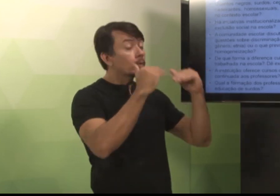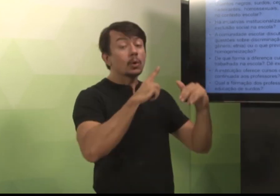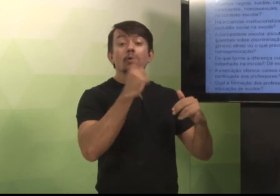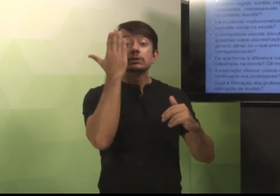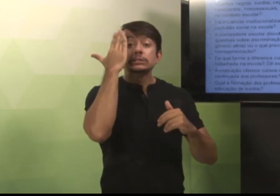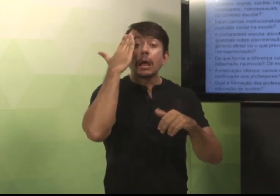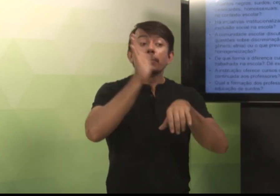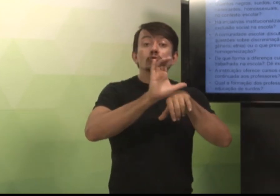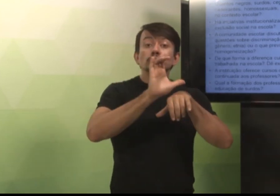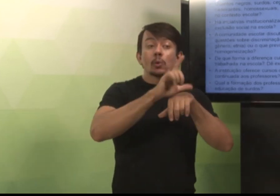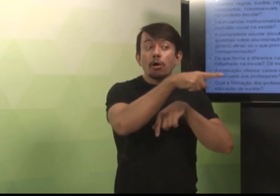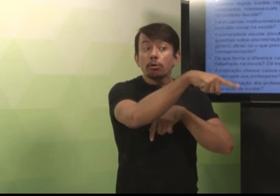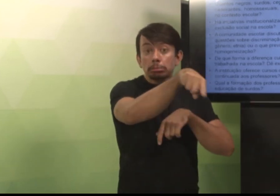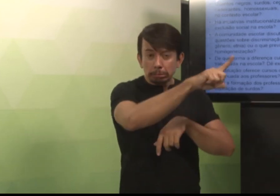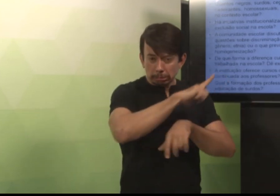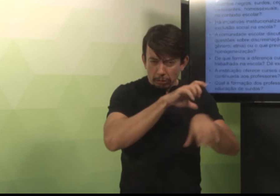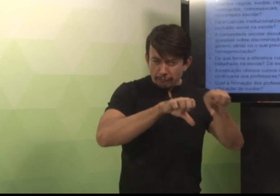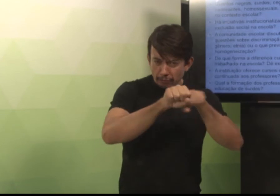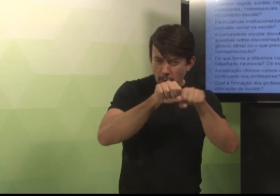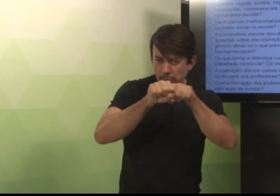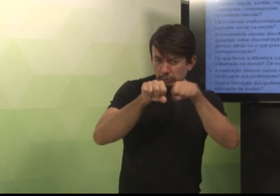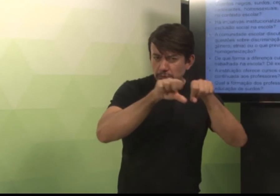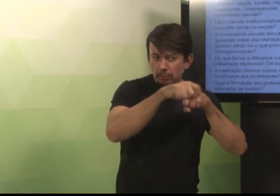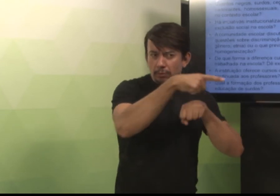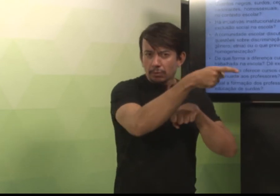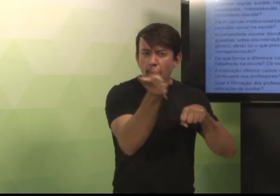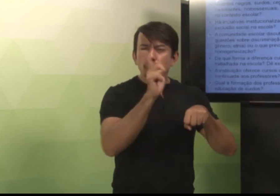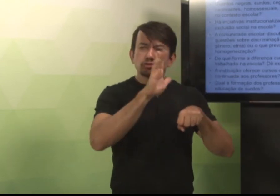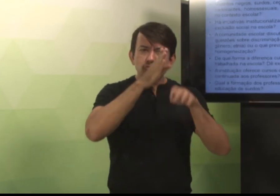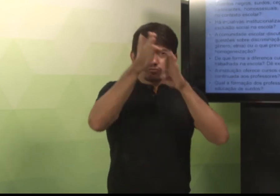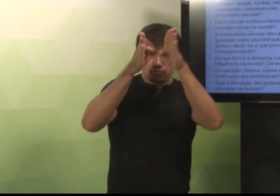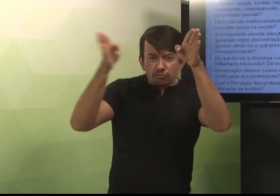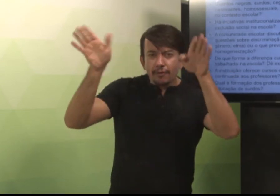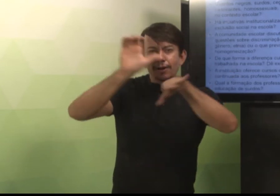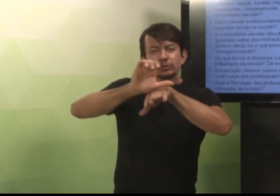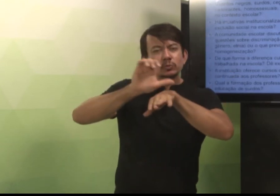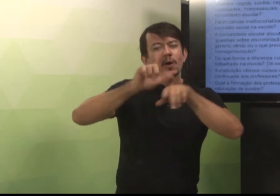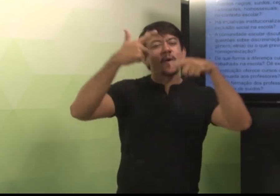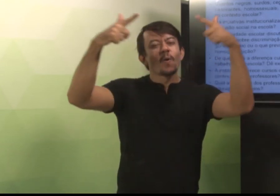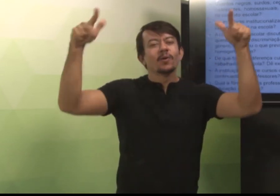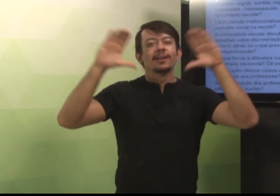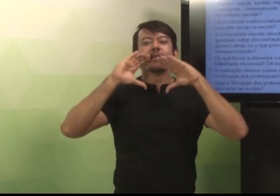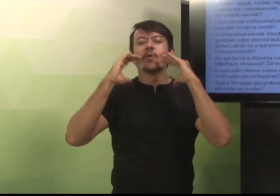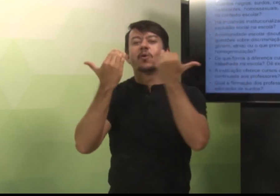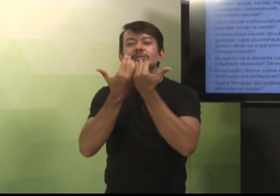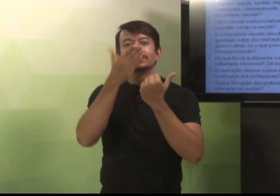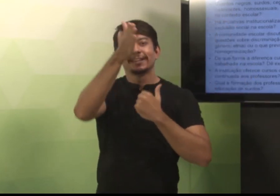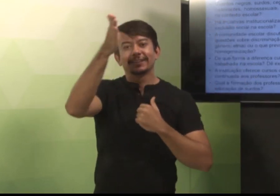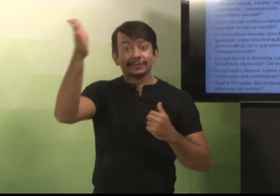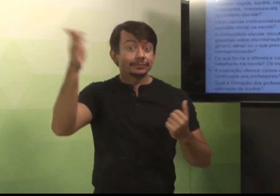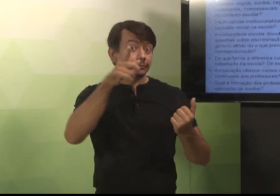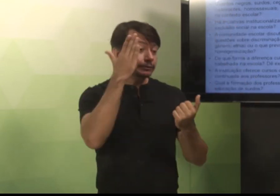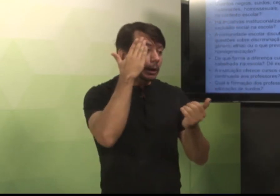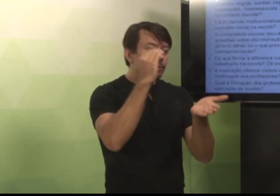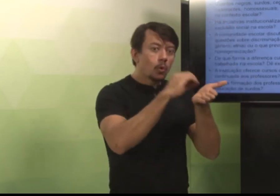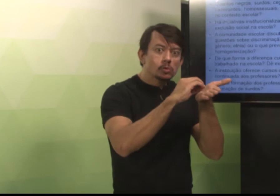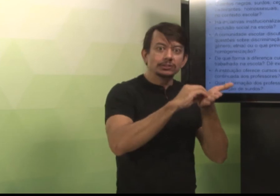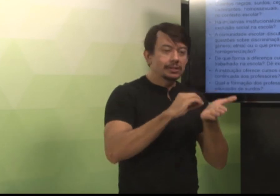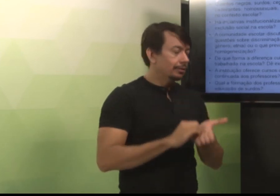Então, temos aqui várias perguntas. Você vai perguntar também, há cursos de formação para professores, congressos, eventos,